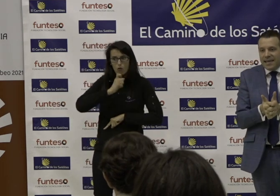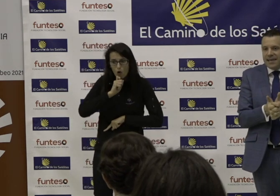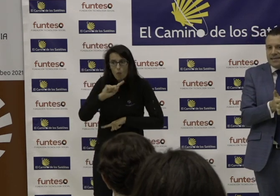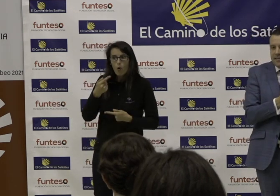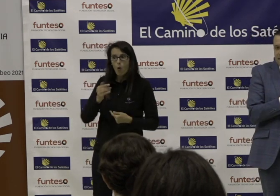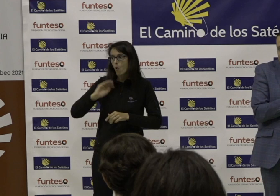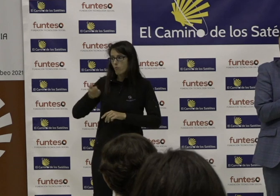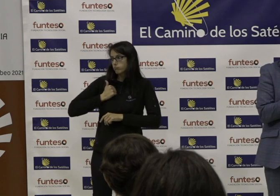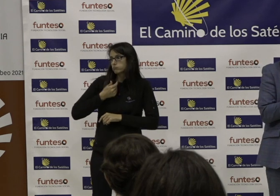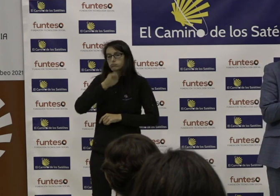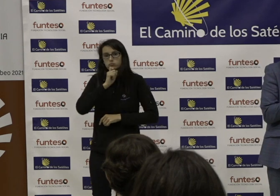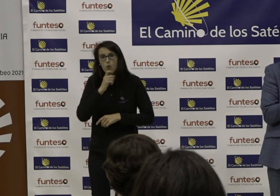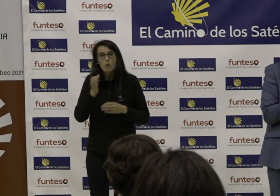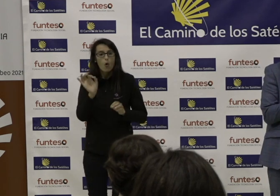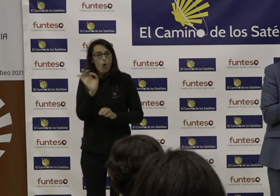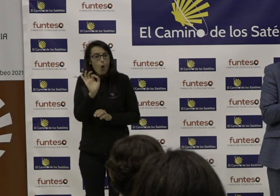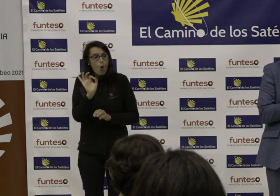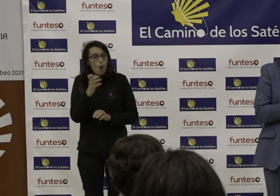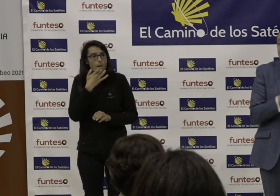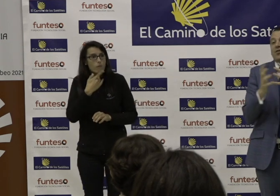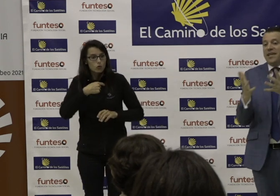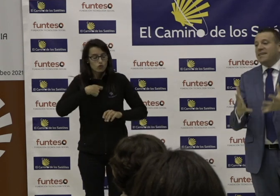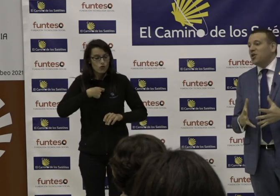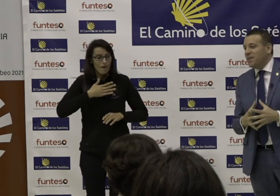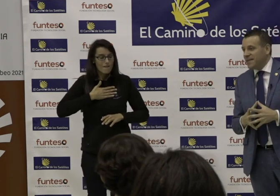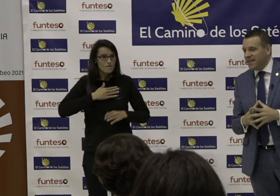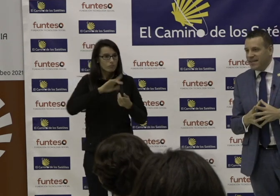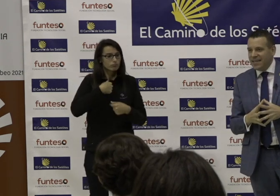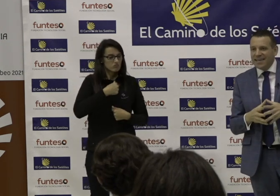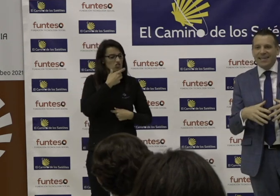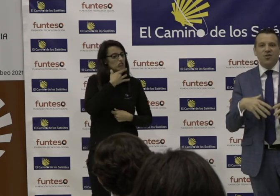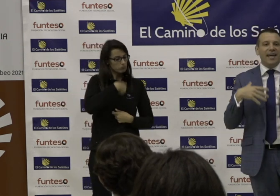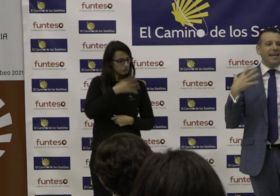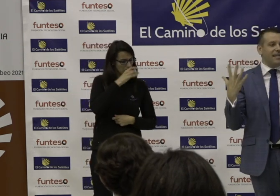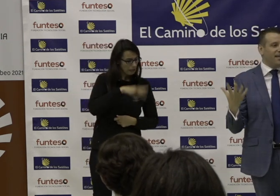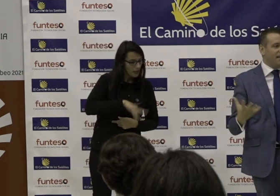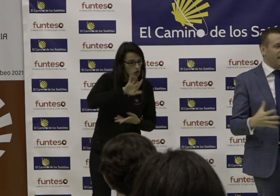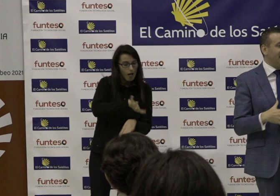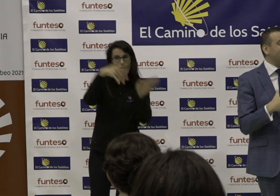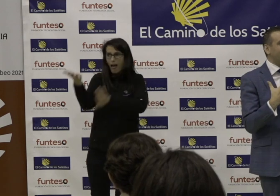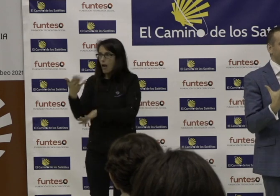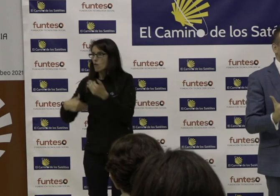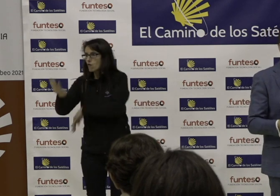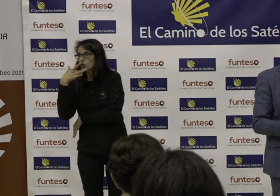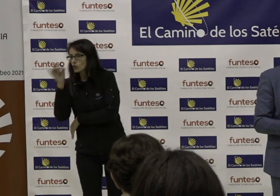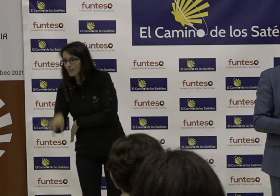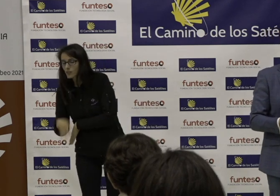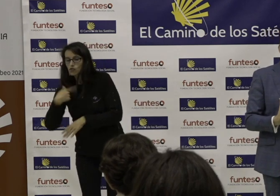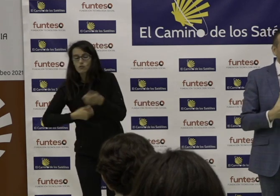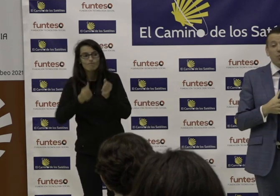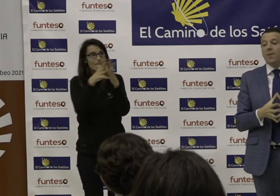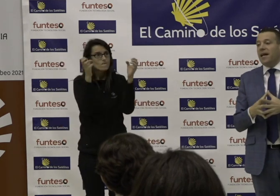en quién sois vosotros ahora mismo y en quién os queréis convertir, qué es lo que queréis realizar, qué lista de deseos